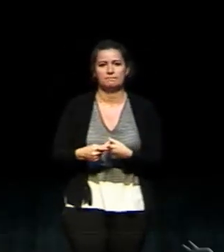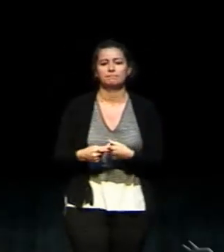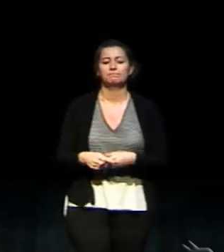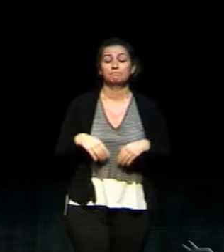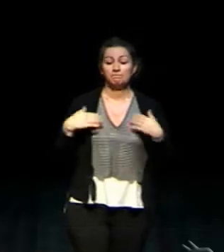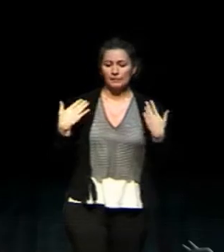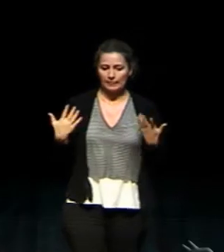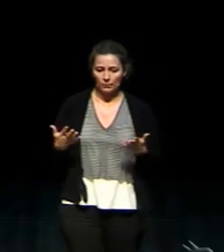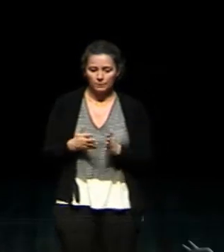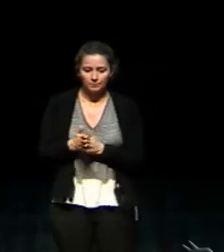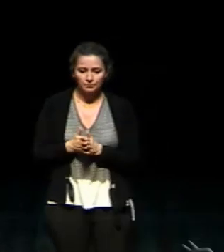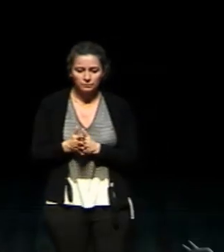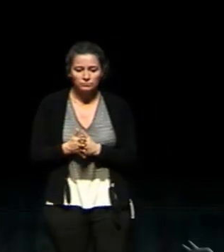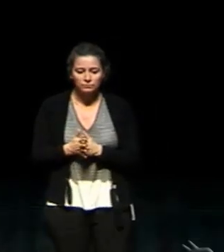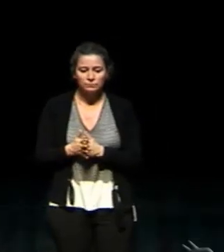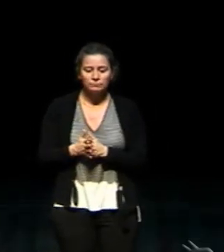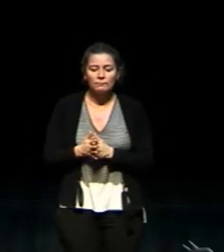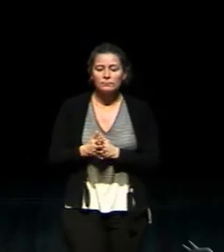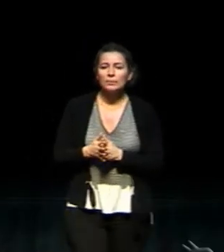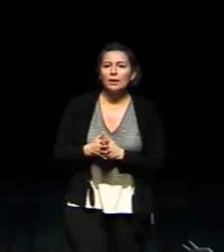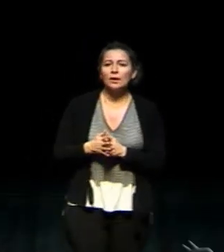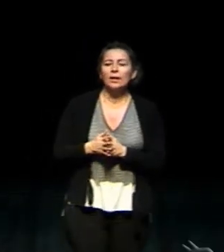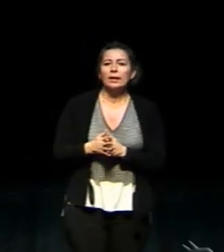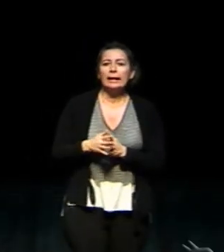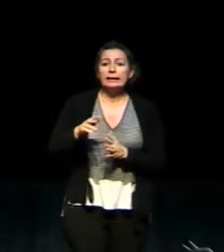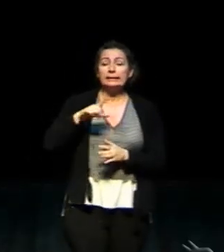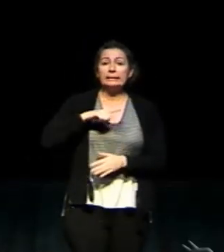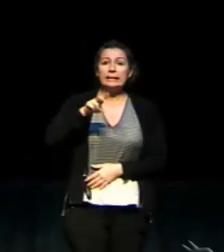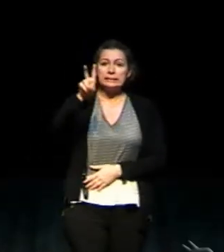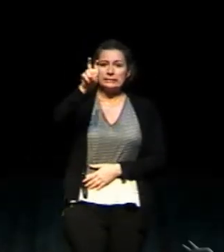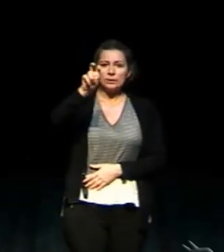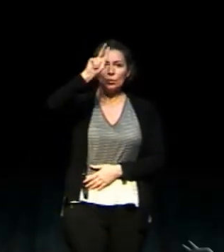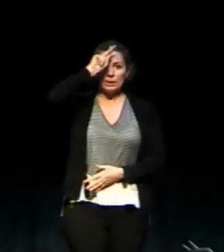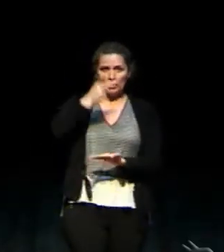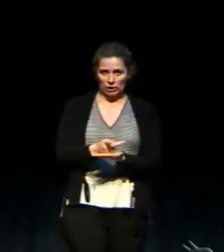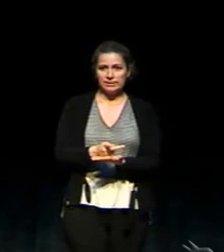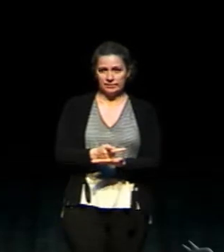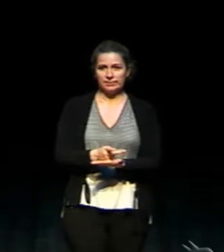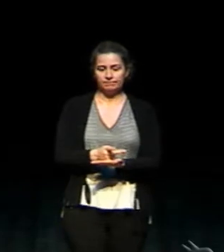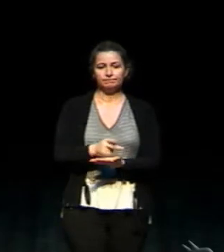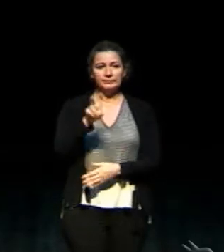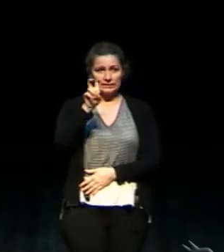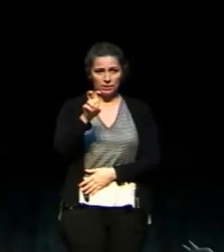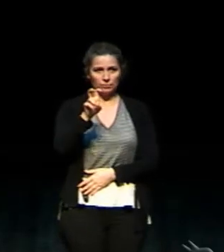que discute como acontece esse processo dentro do domínio afetivo na